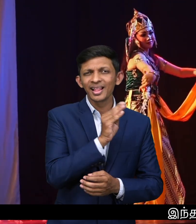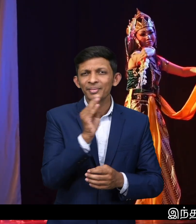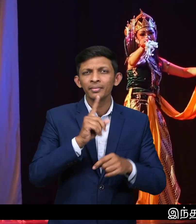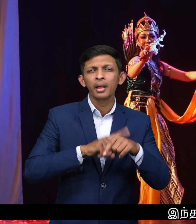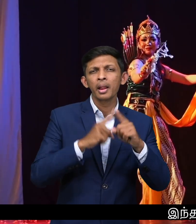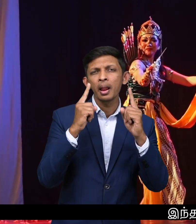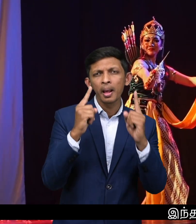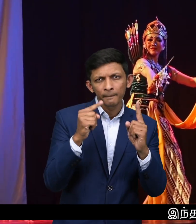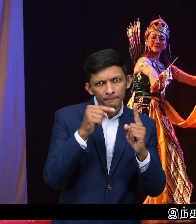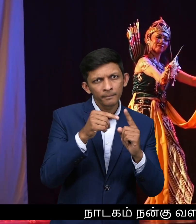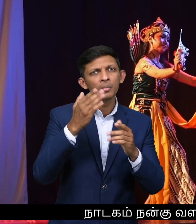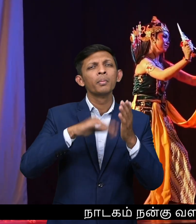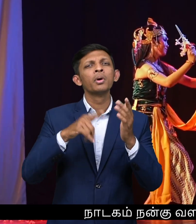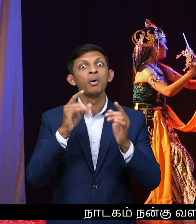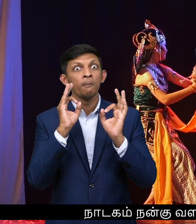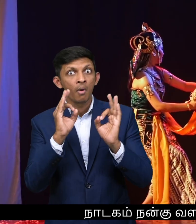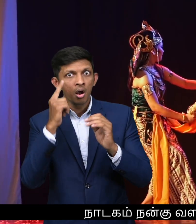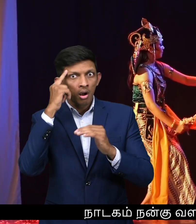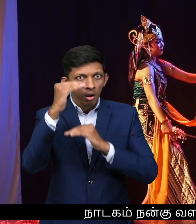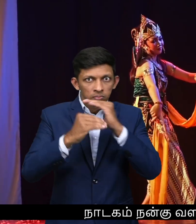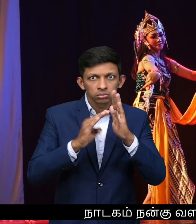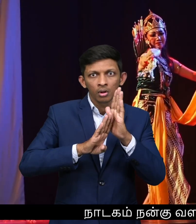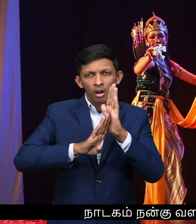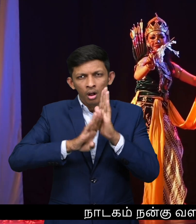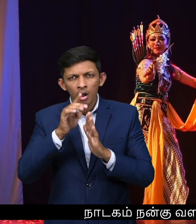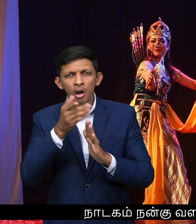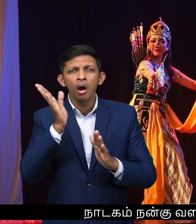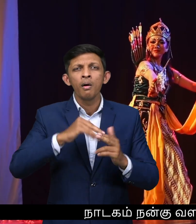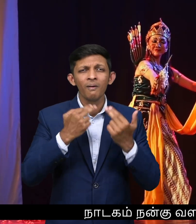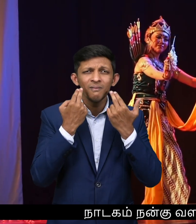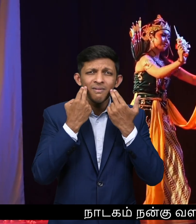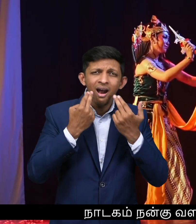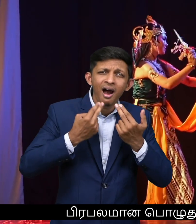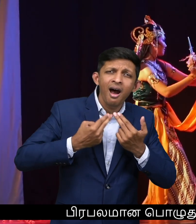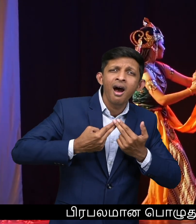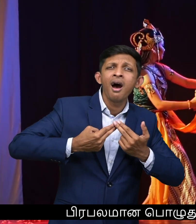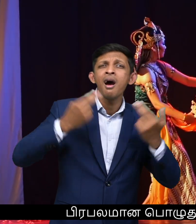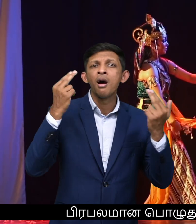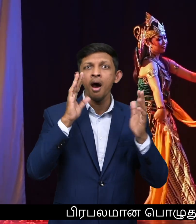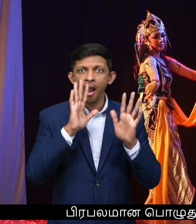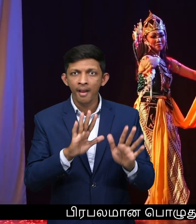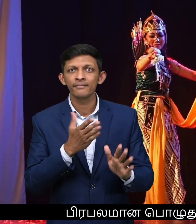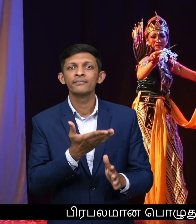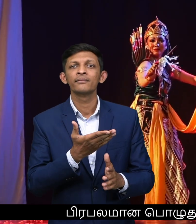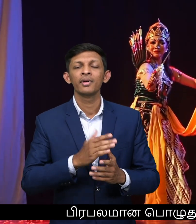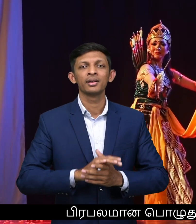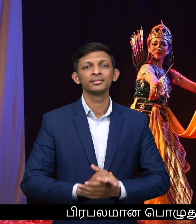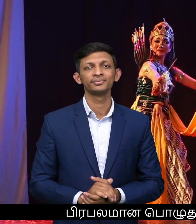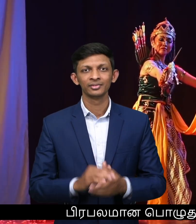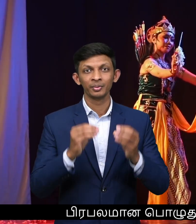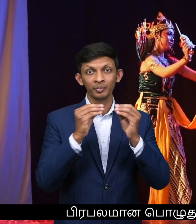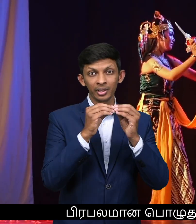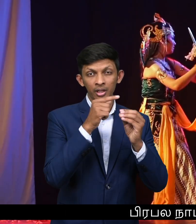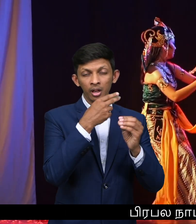இந்த காலகட்டத்தில் நாடகம் நன்கு வளர்ந்த இலக்கிய வடிவமாகவும் பிரபலமான பொழுதுபோக்கு